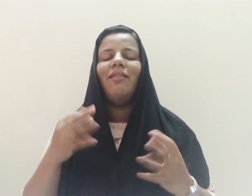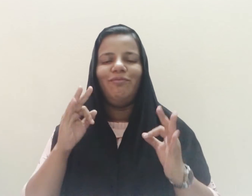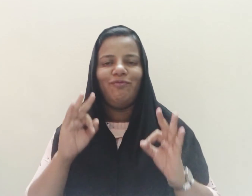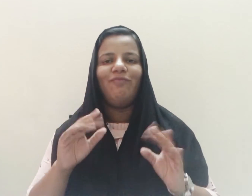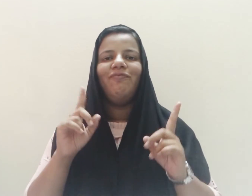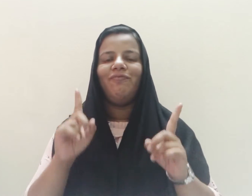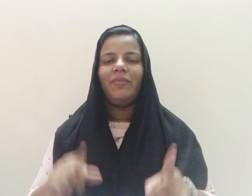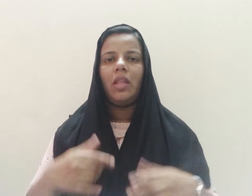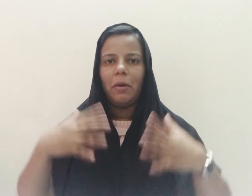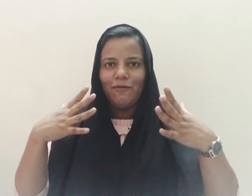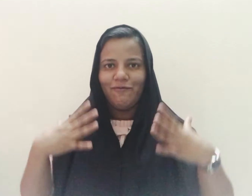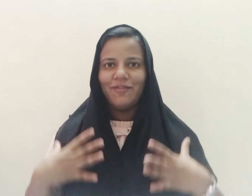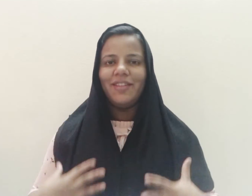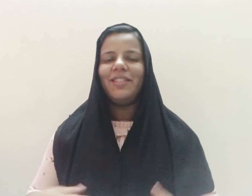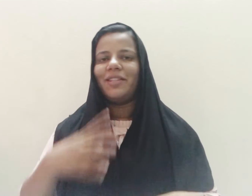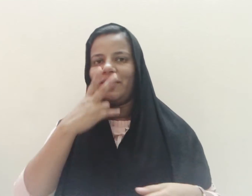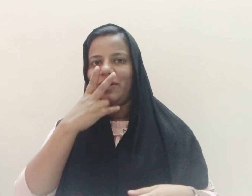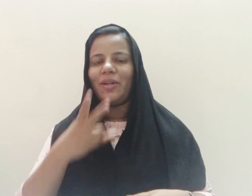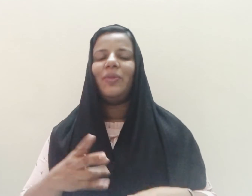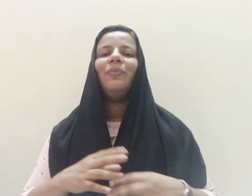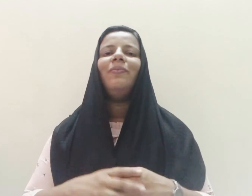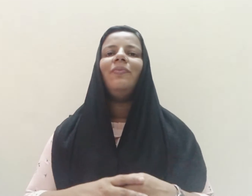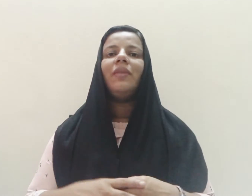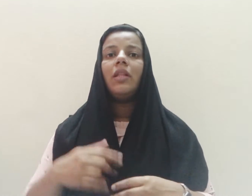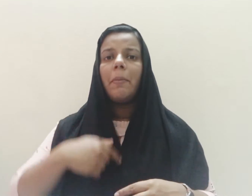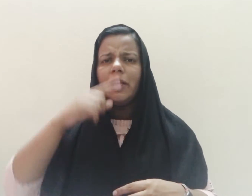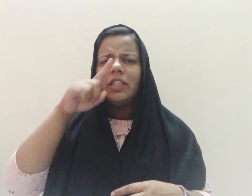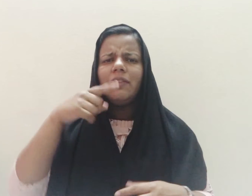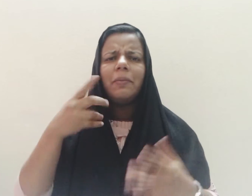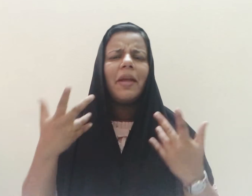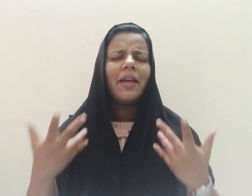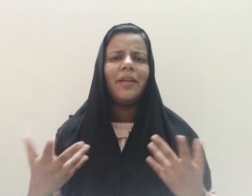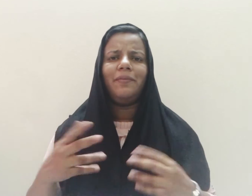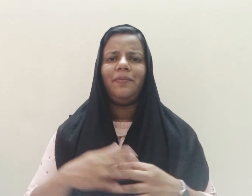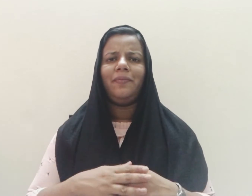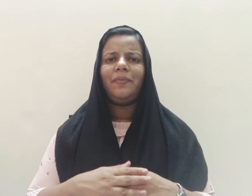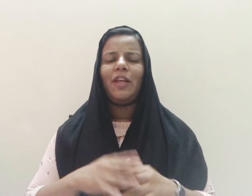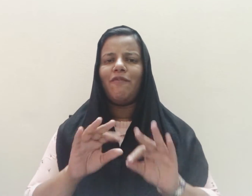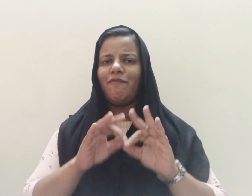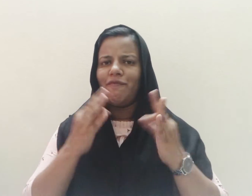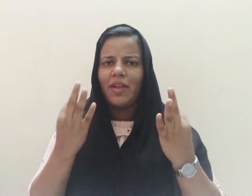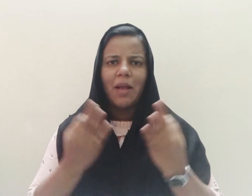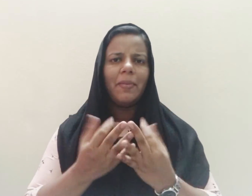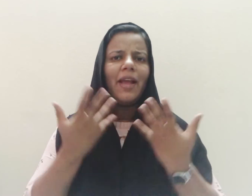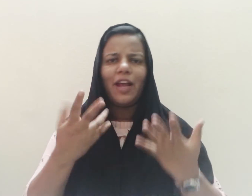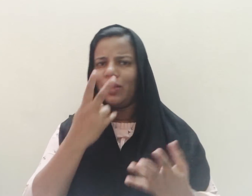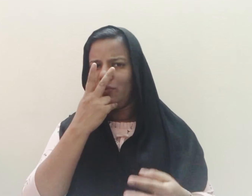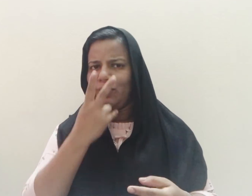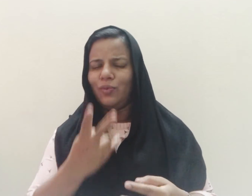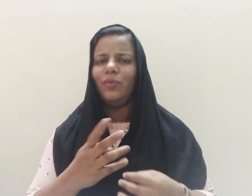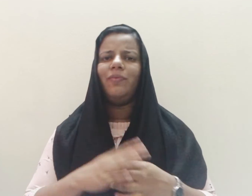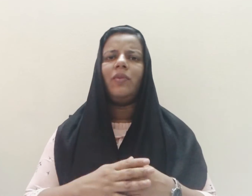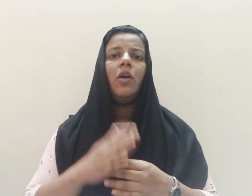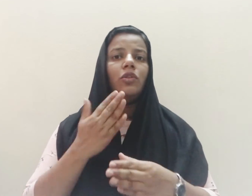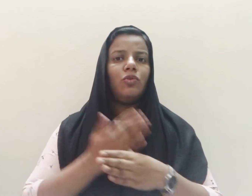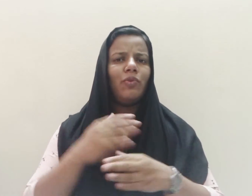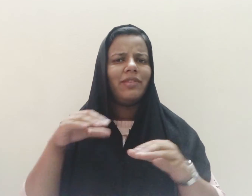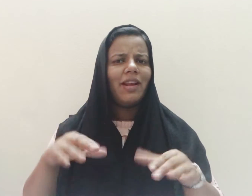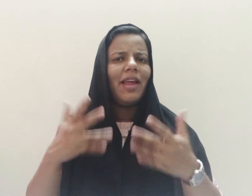കാണിക്കുന്നു, നമ്മുടെ വസ്ത്രധാരണത്തെ കാണിക്കുന്നു, നമ്മുടെ ജീവിത രീതി, നമ്മളെങ്ങനെ കുടുംബത്തെ പുലർത്തുന്നു, നമ്മളെ ജോലിസ്ഥലത്ത്